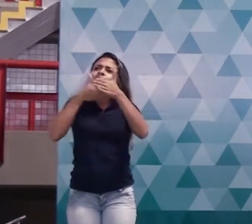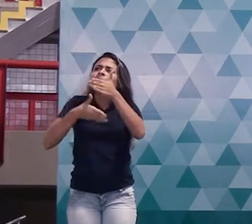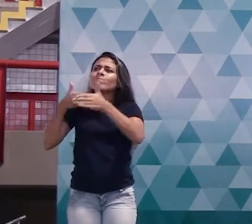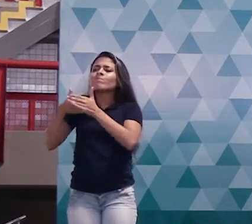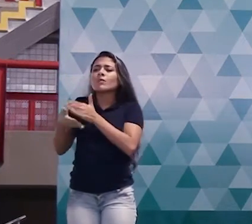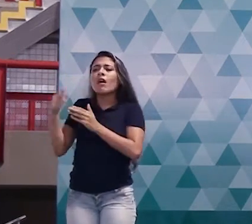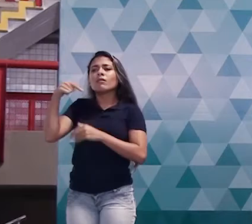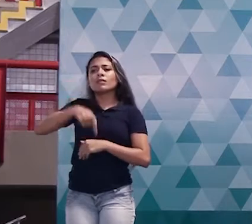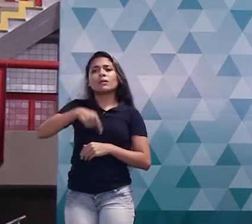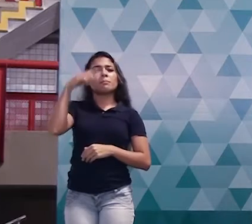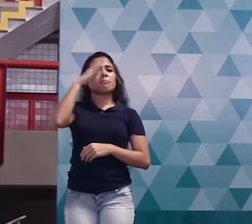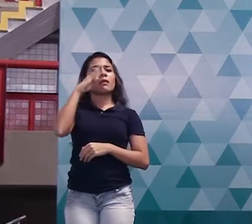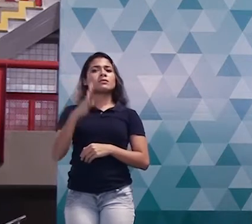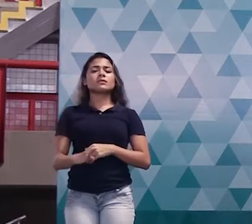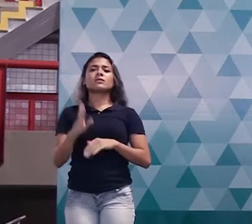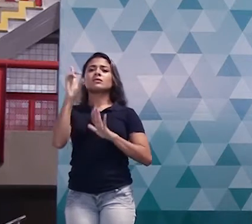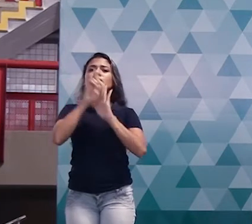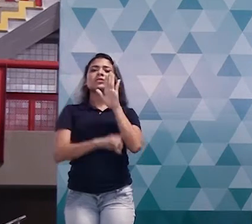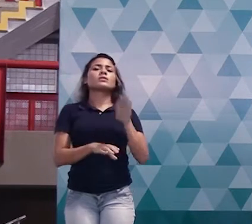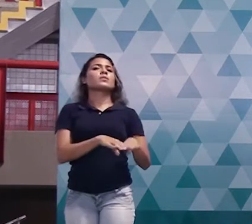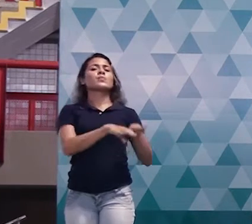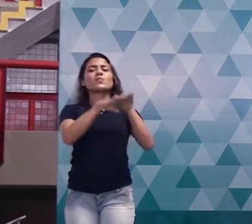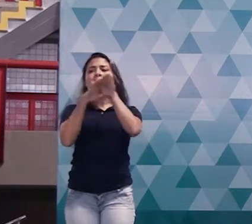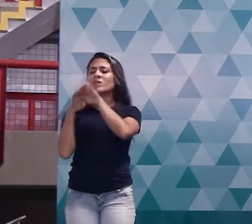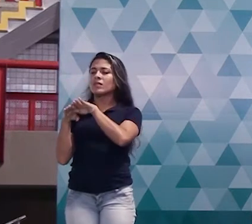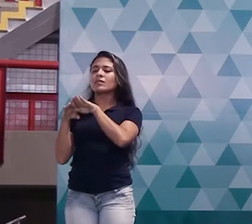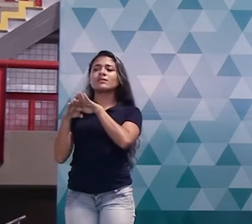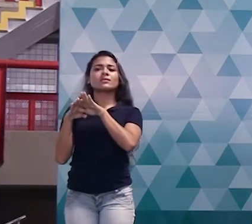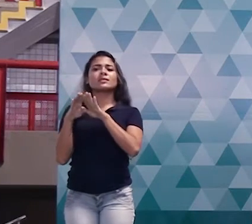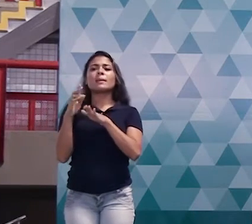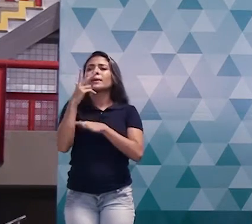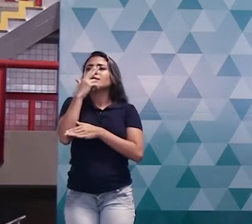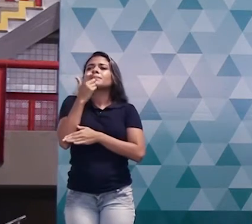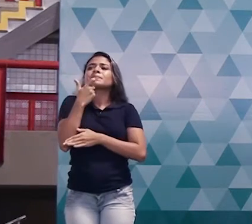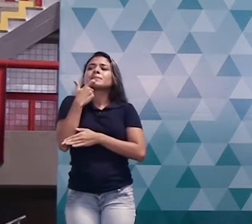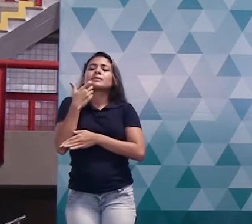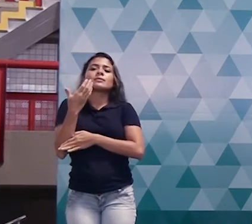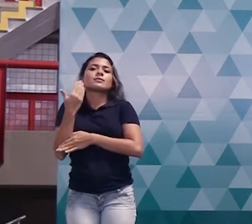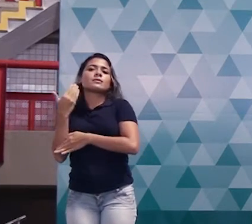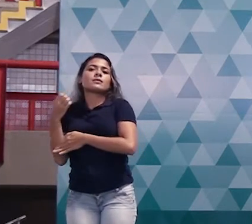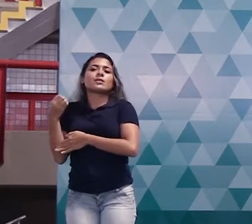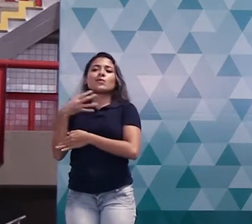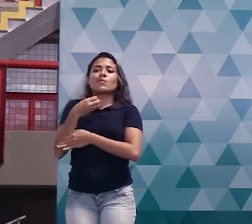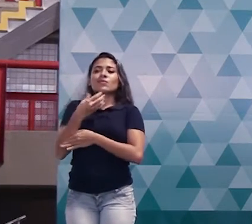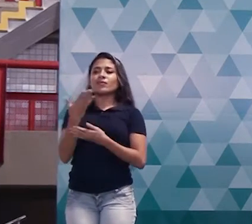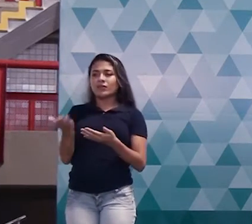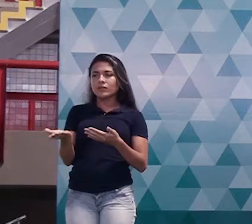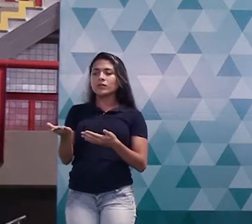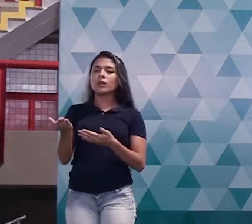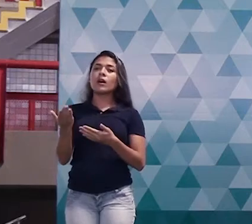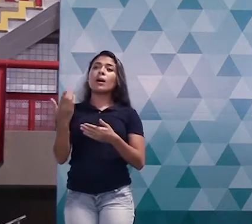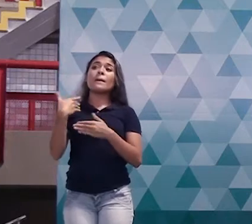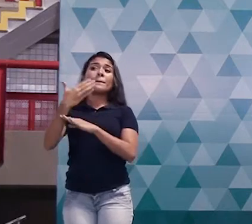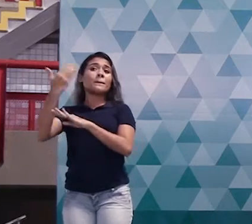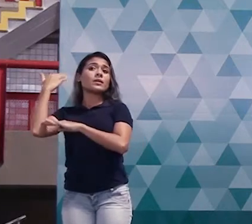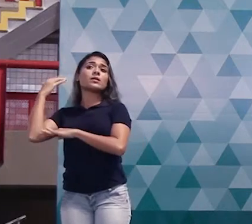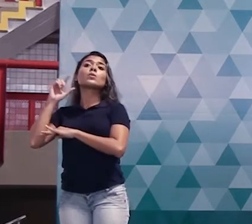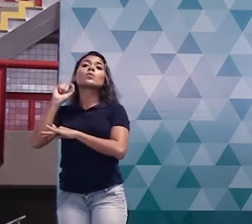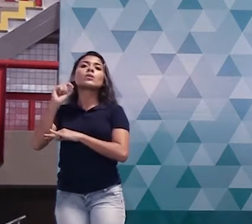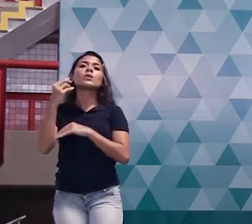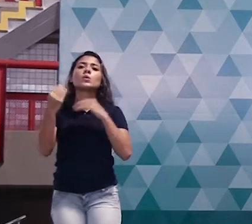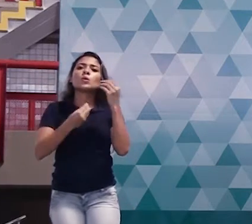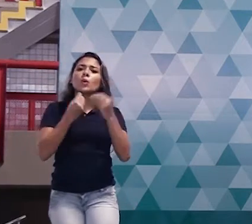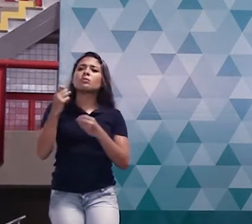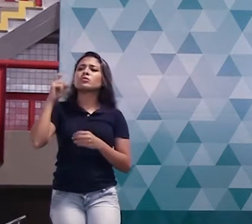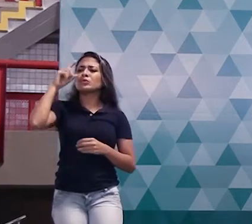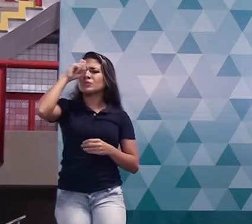no Brasil foi agora, da nova República para cá. Graças a Deus, né? Porque antigamente o voto era voto de cabresto,